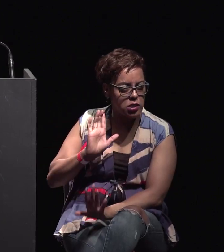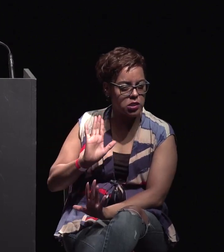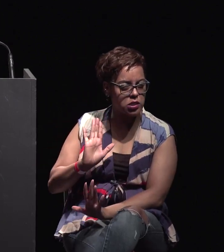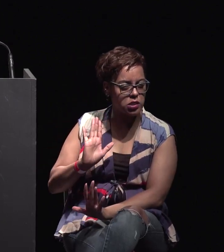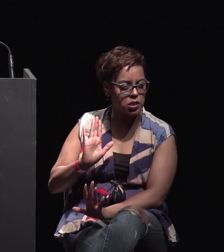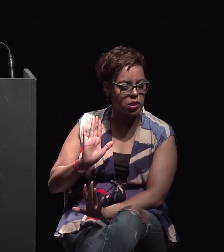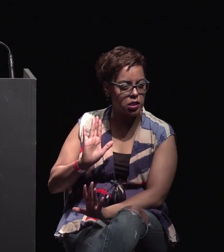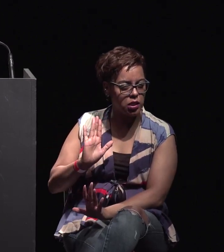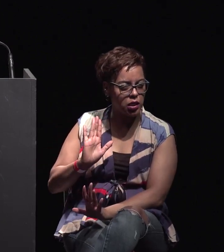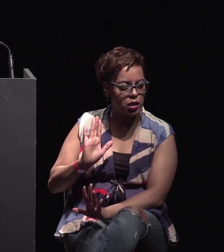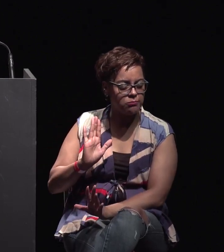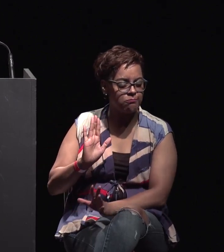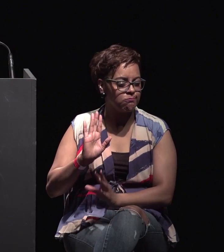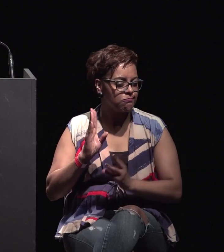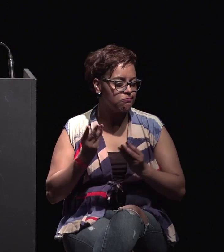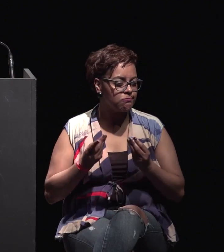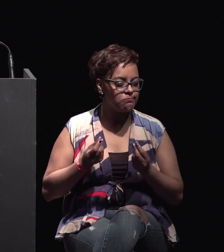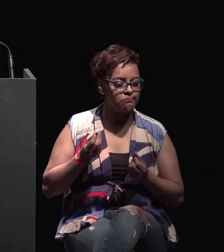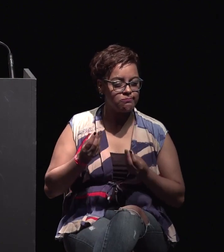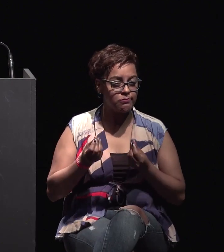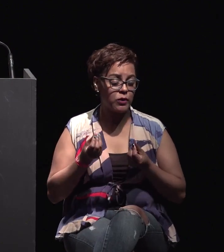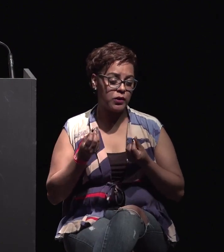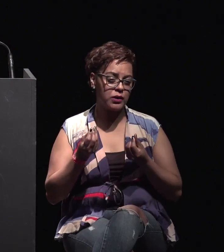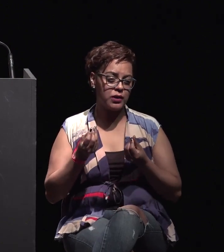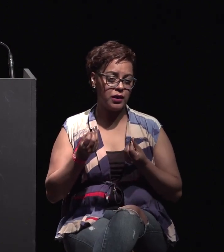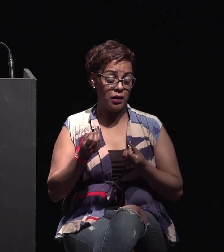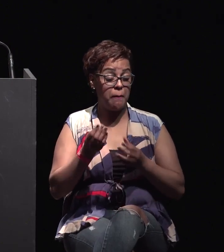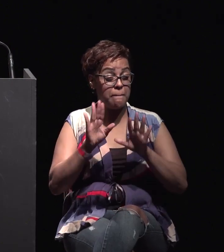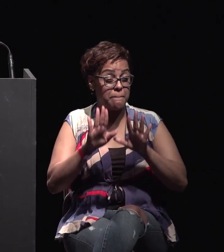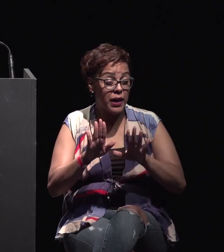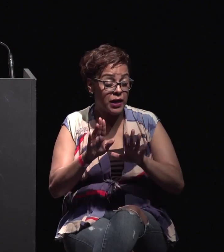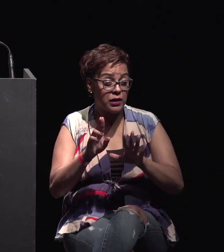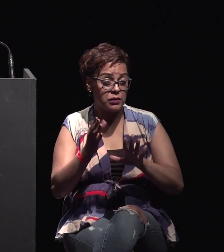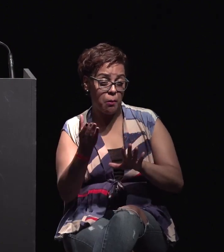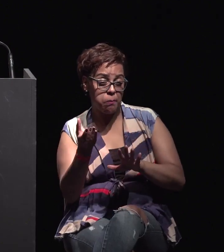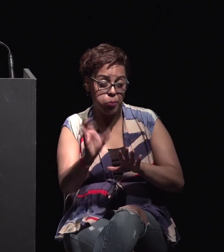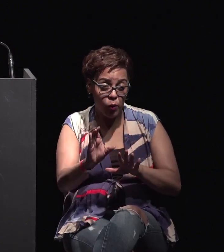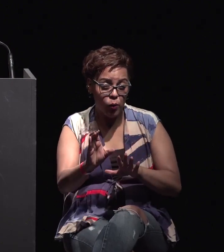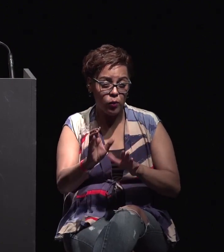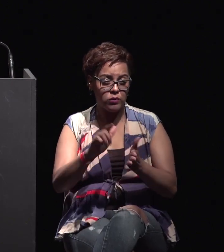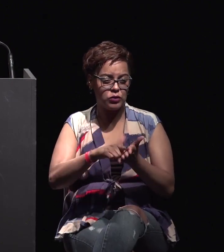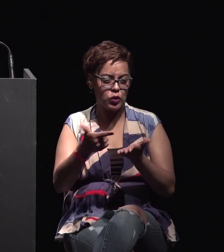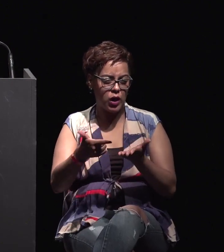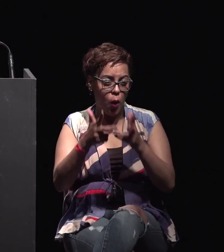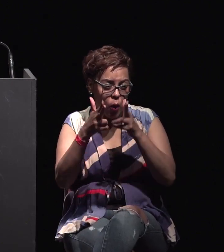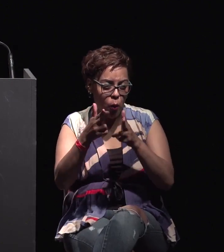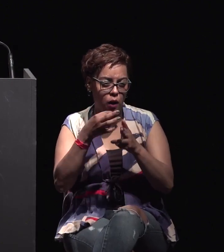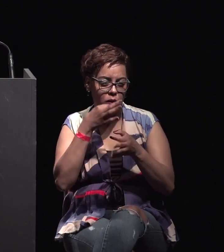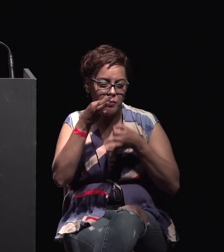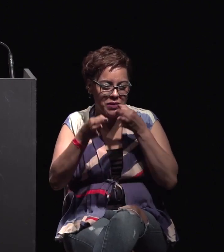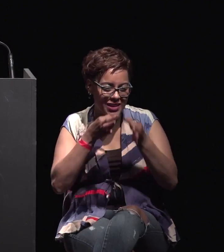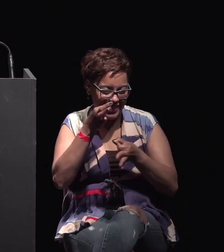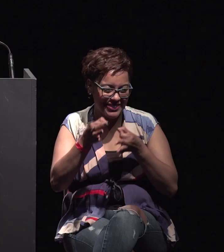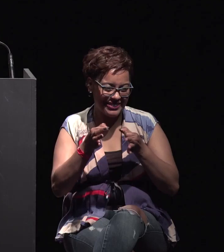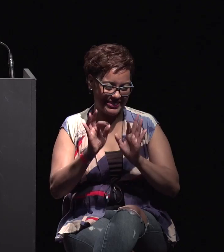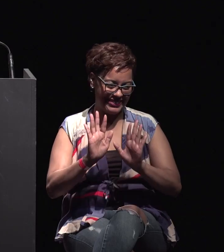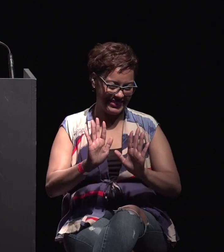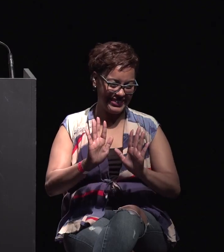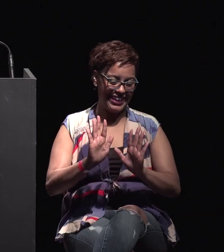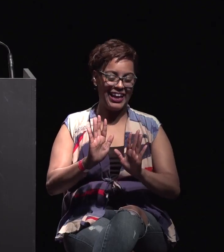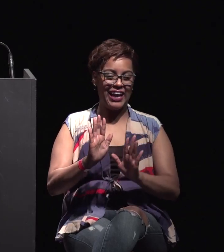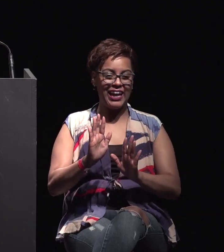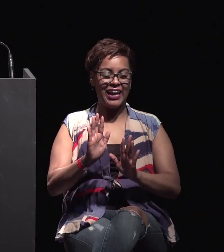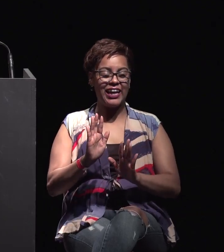de maneira mais substantiva, é aquilo que é aproveitado, né? E uma das